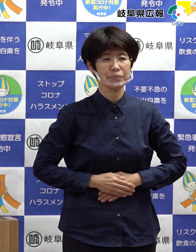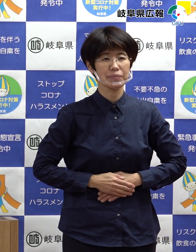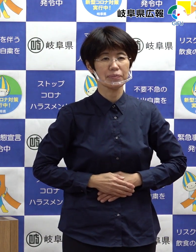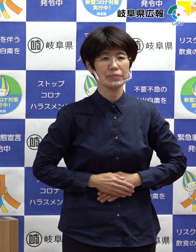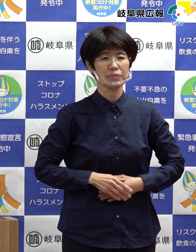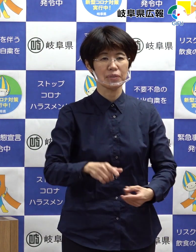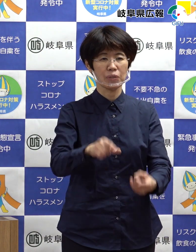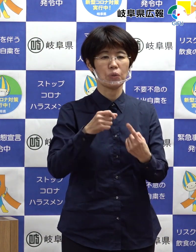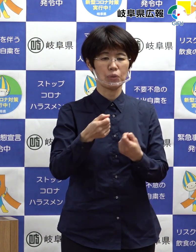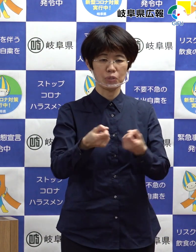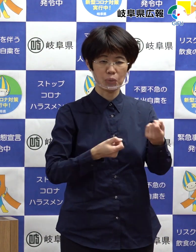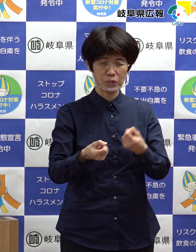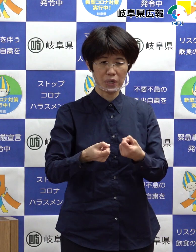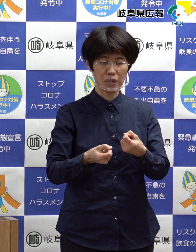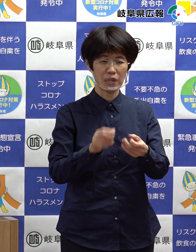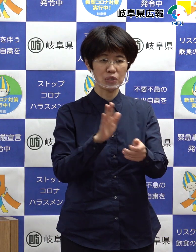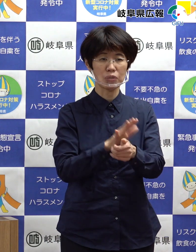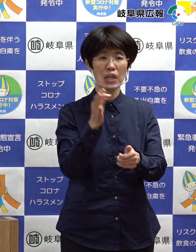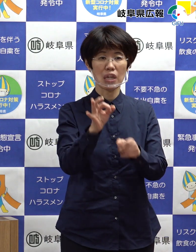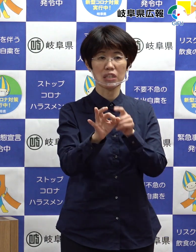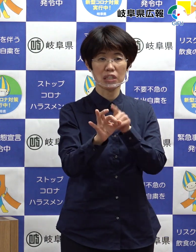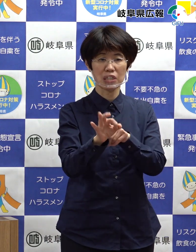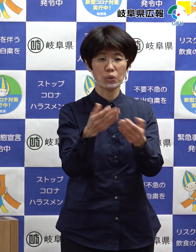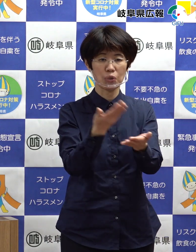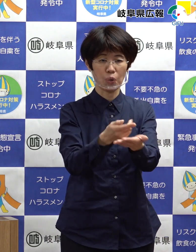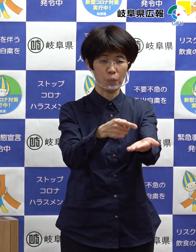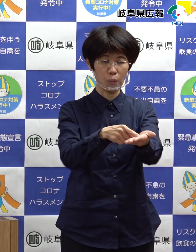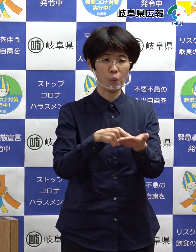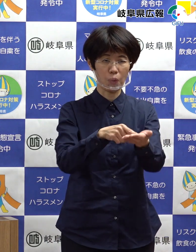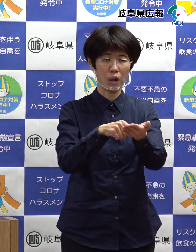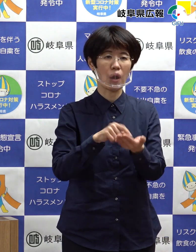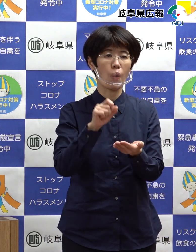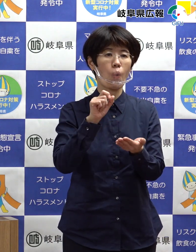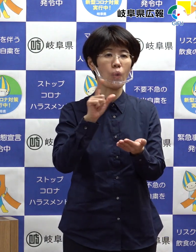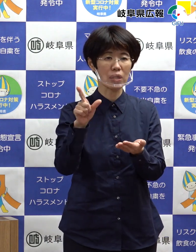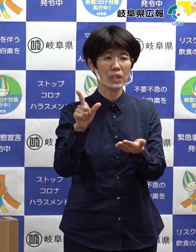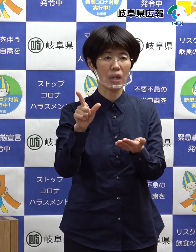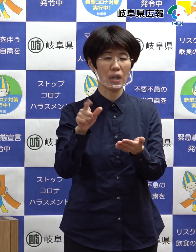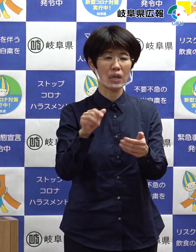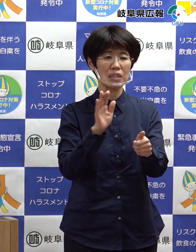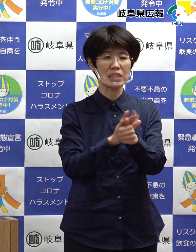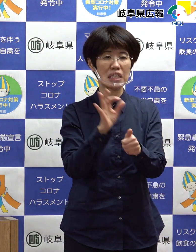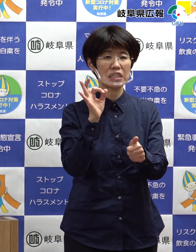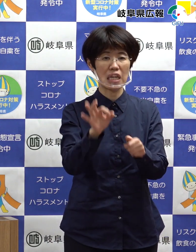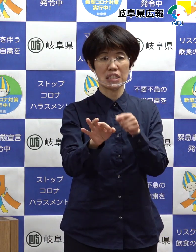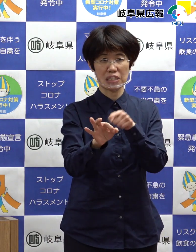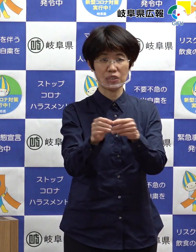雇用調整助成金の要望も結構多かったですね。はい、まあ、これも財政支援と財政支援なんですけど、